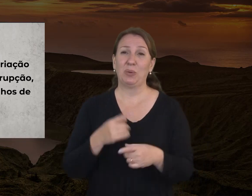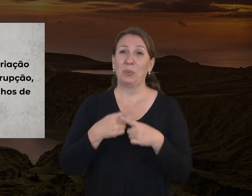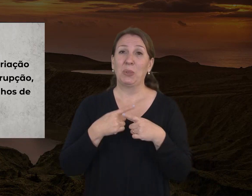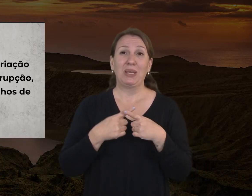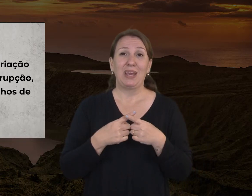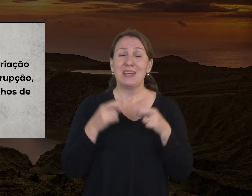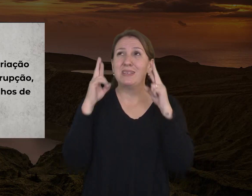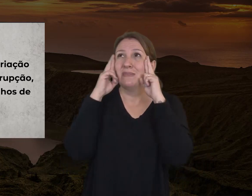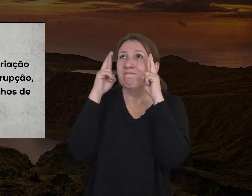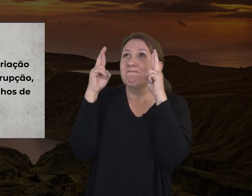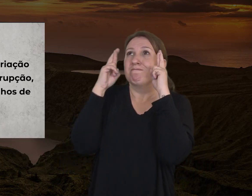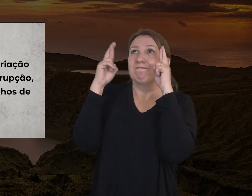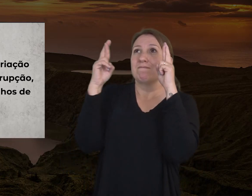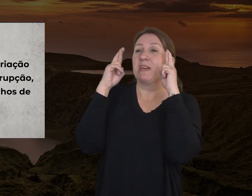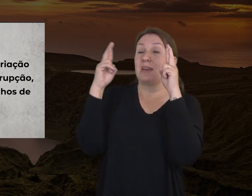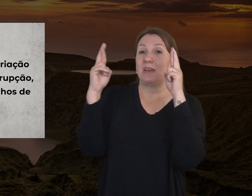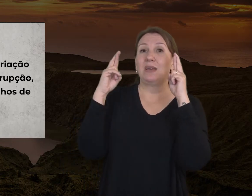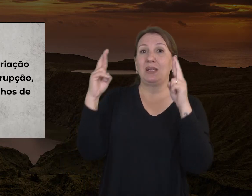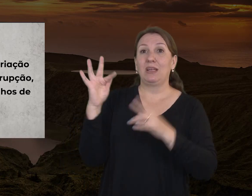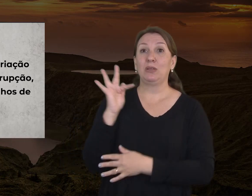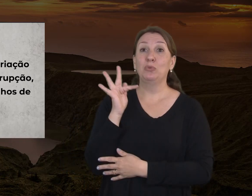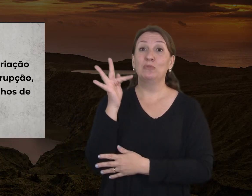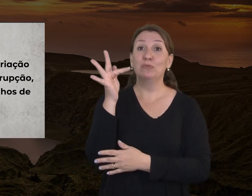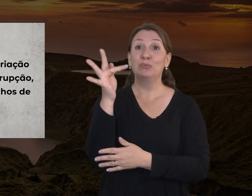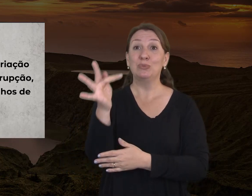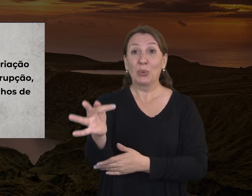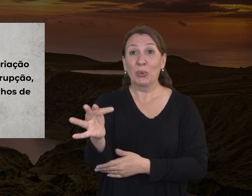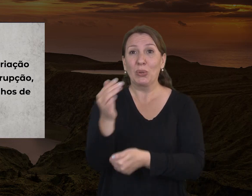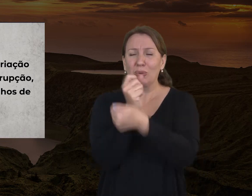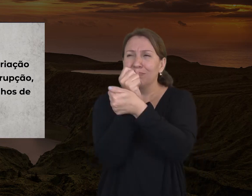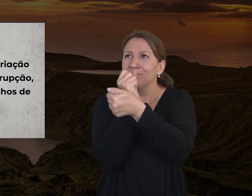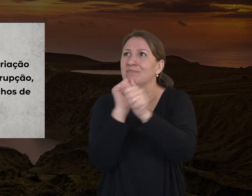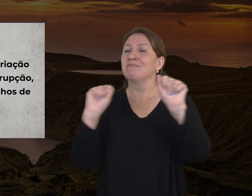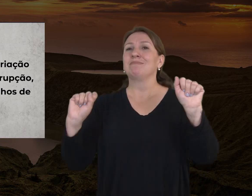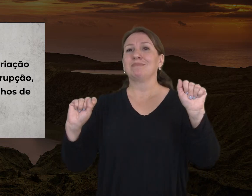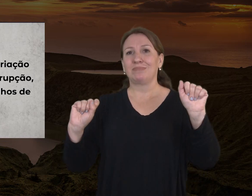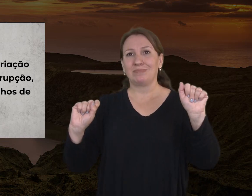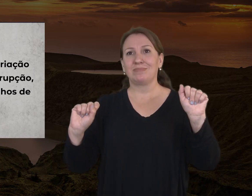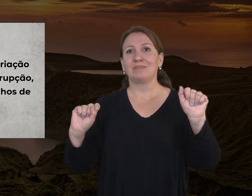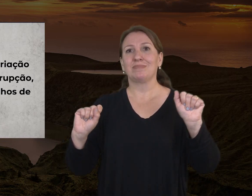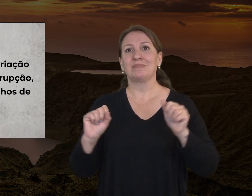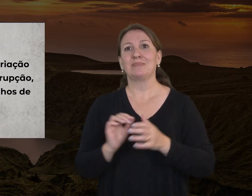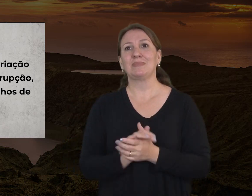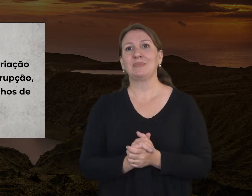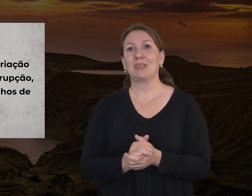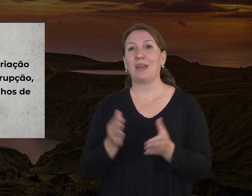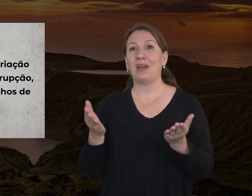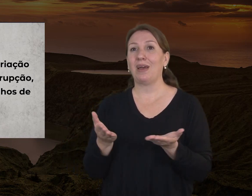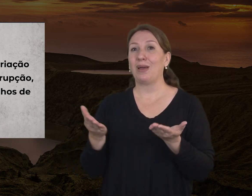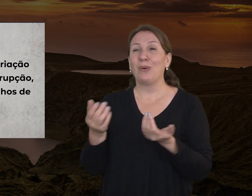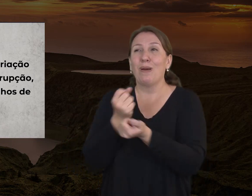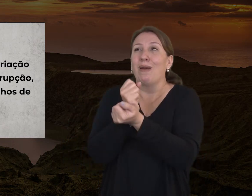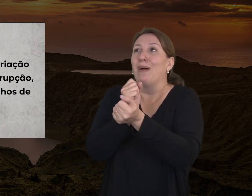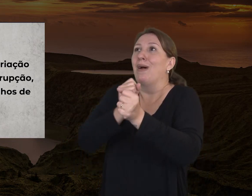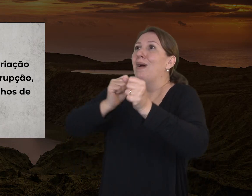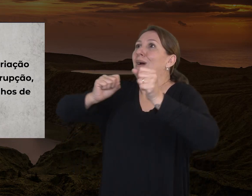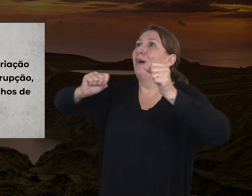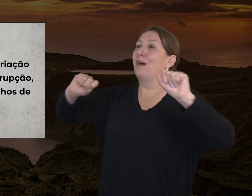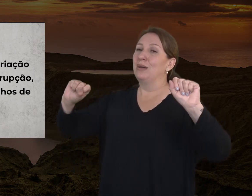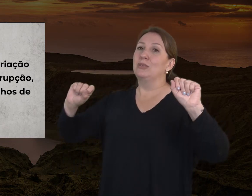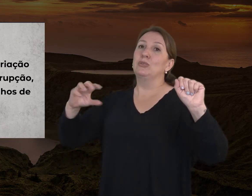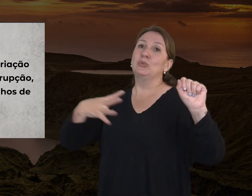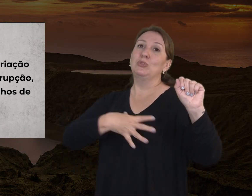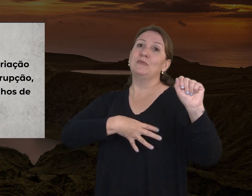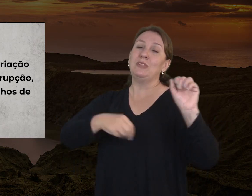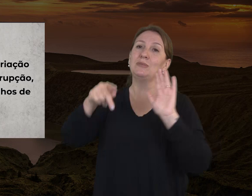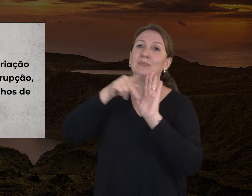criação será redimida do cativeiro da corrupção para a liberdade da glória dos filhos de Deus. Quer dizer,